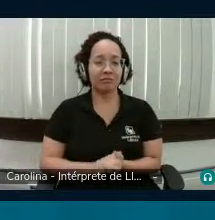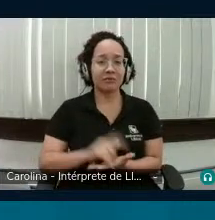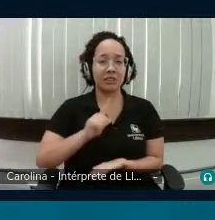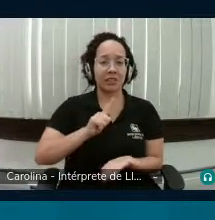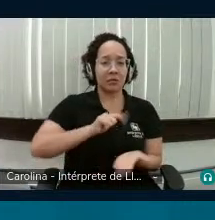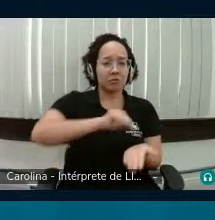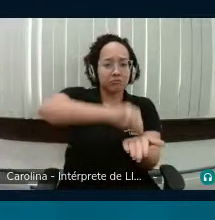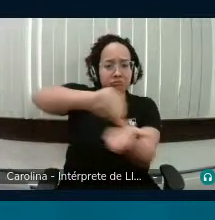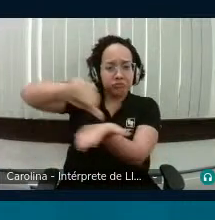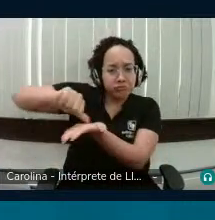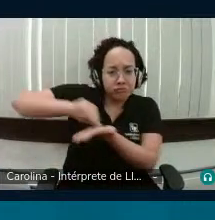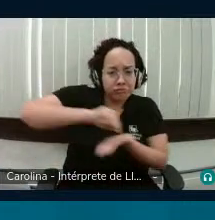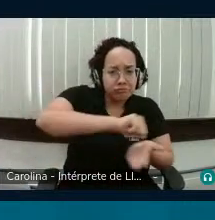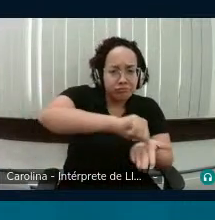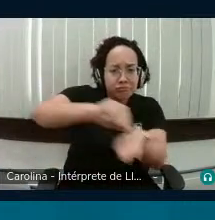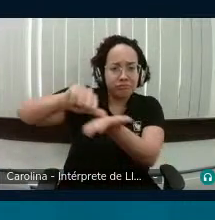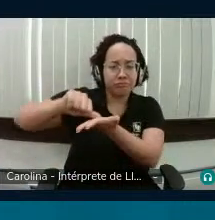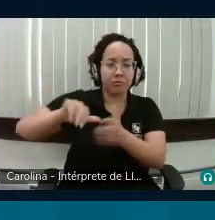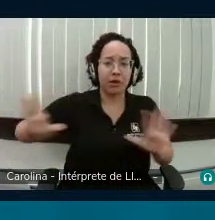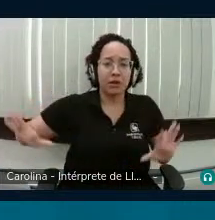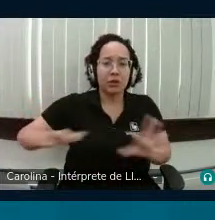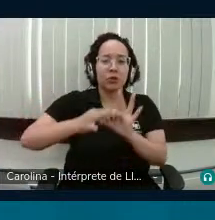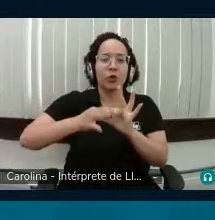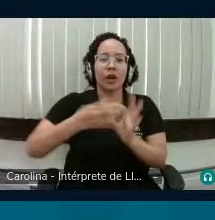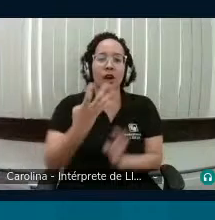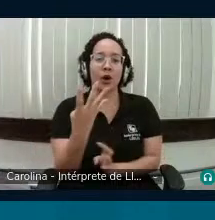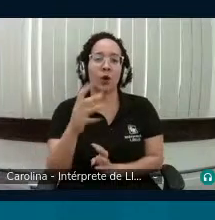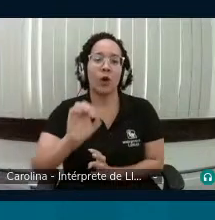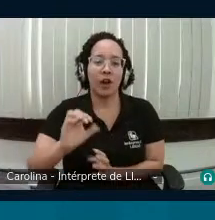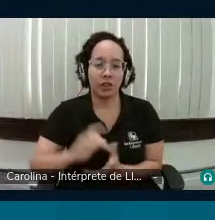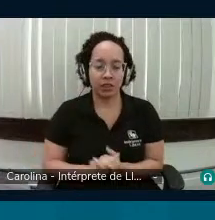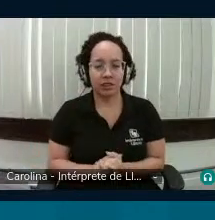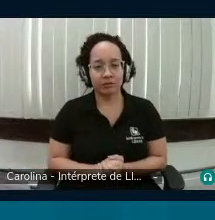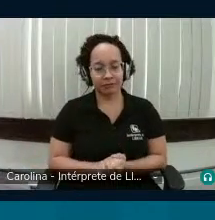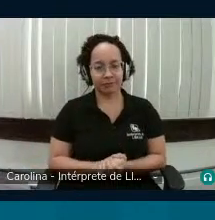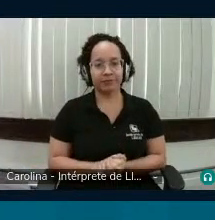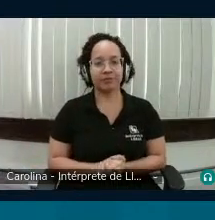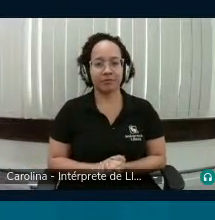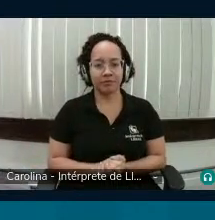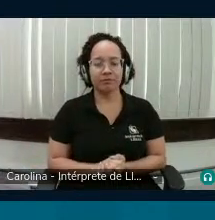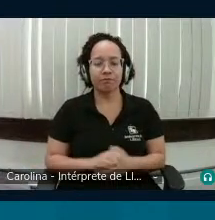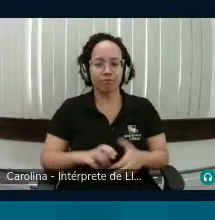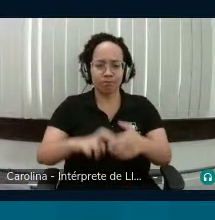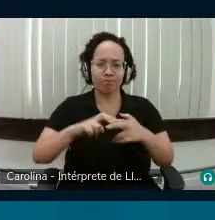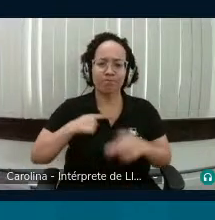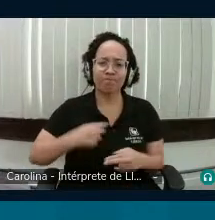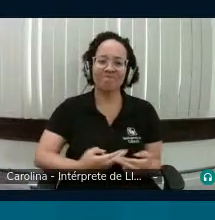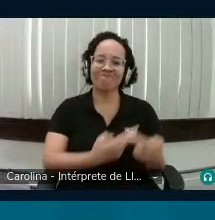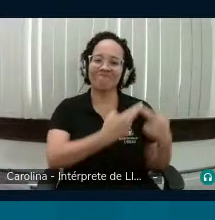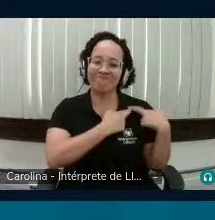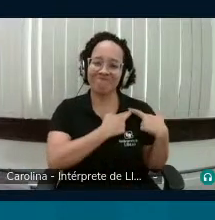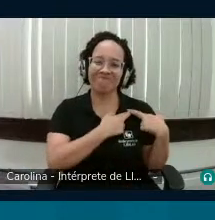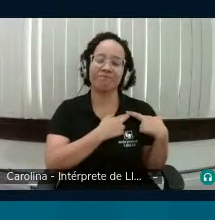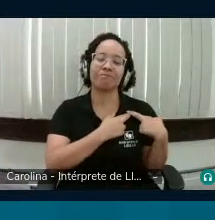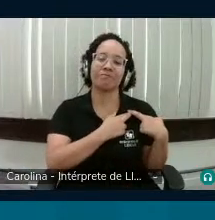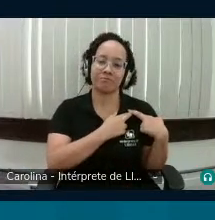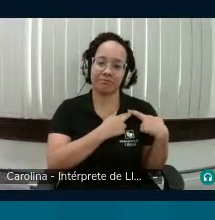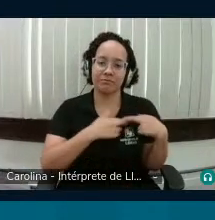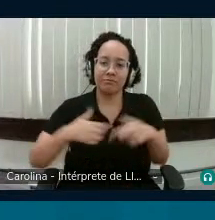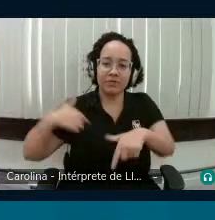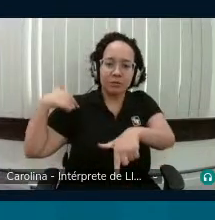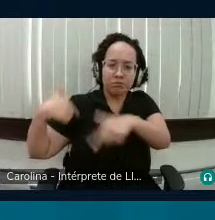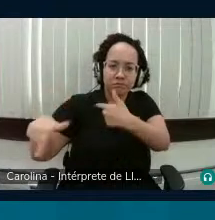instituições associadas, né? Então, programa que tem uma, além da responsabilidade desse trabalho